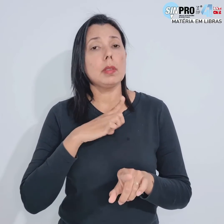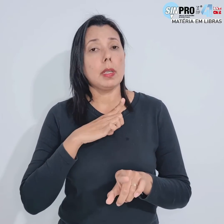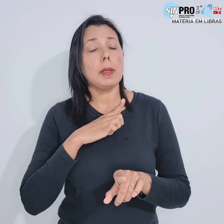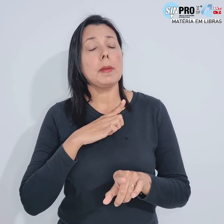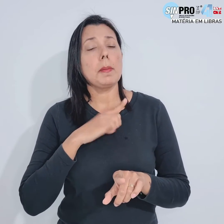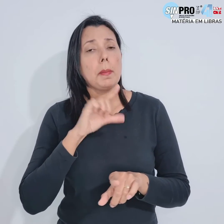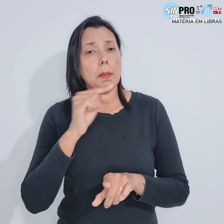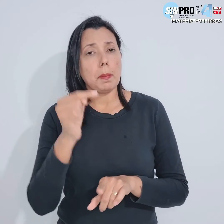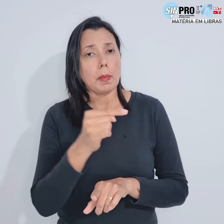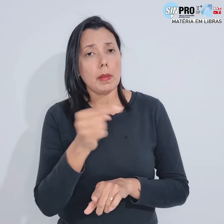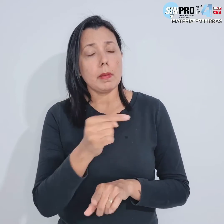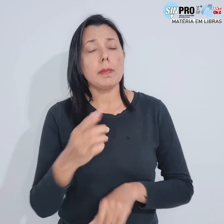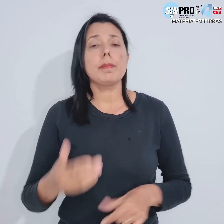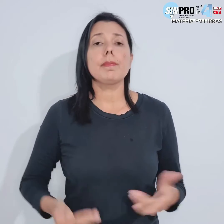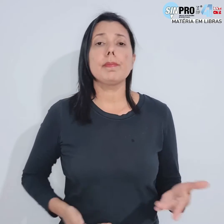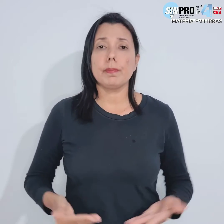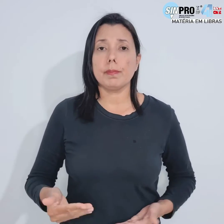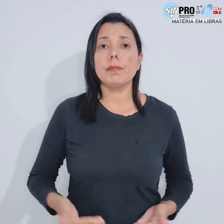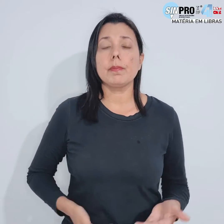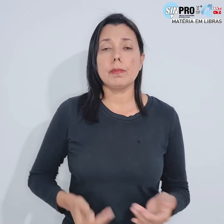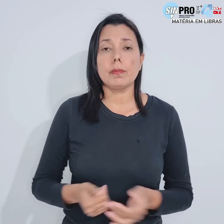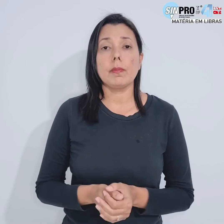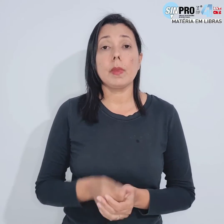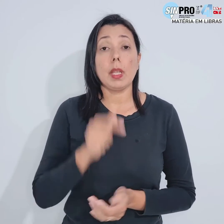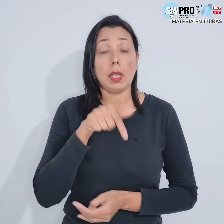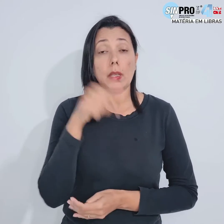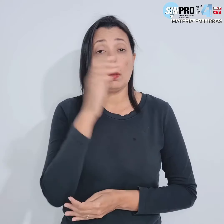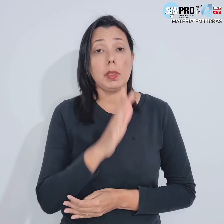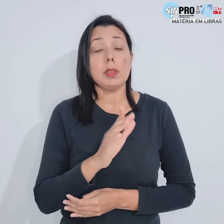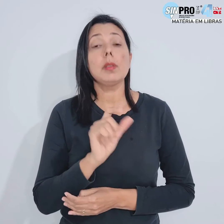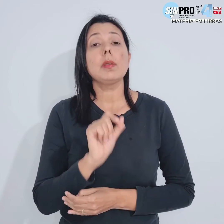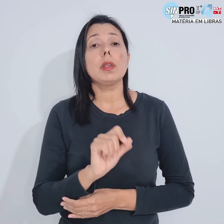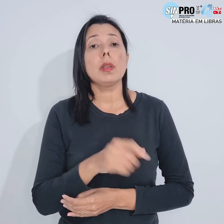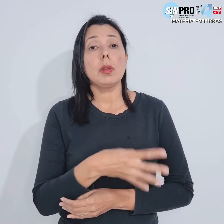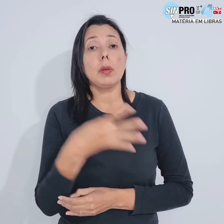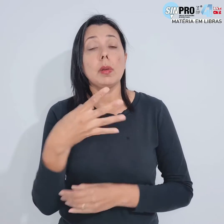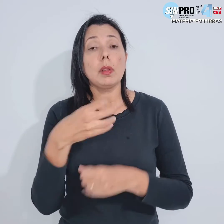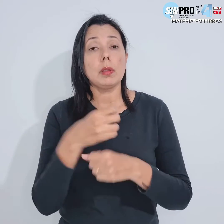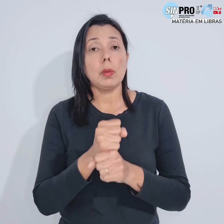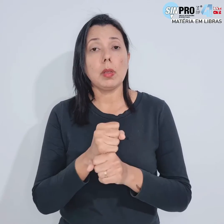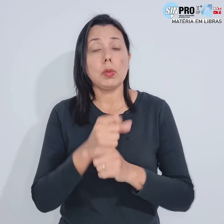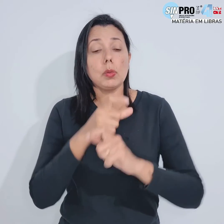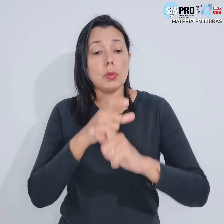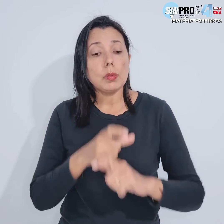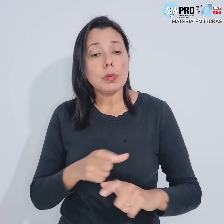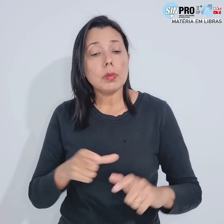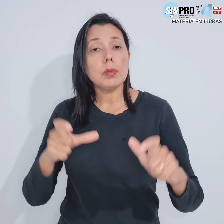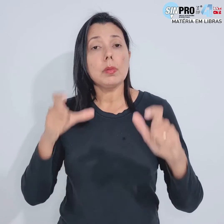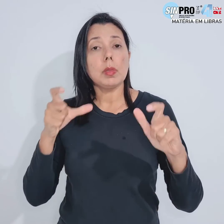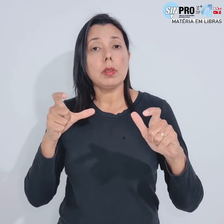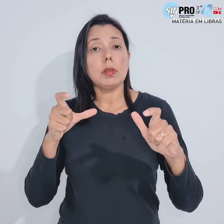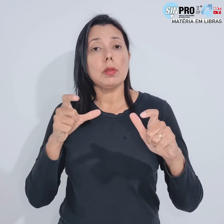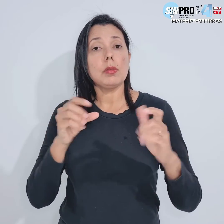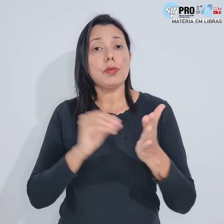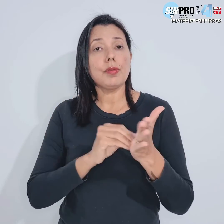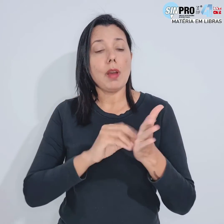temos bem menos servidores. O Brasil completa o 4º ano de crescimento